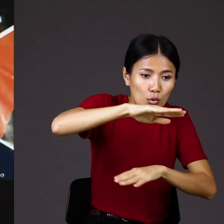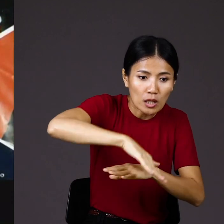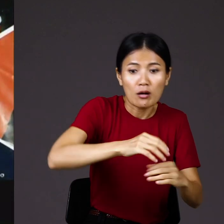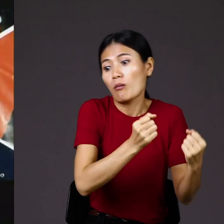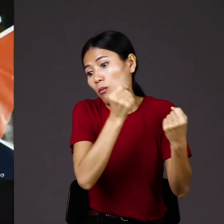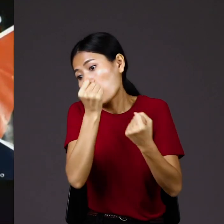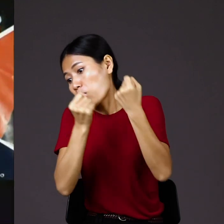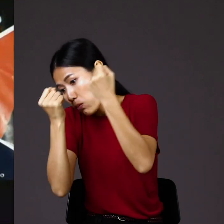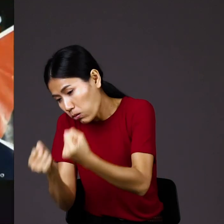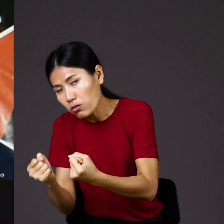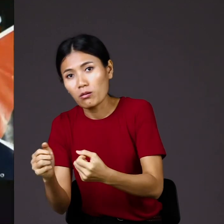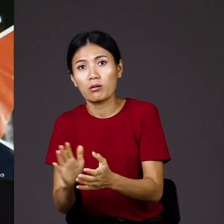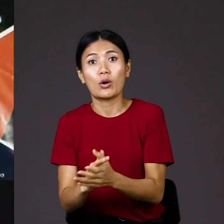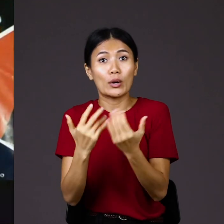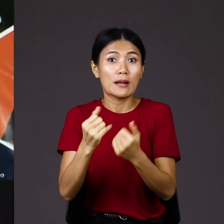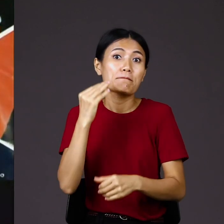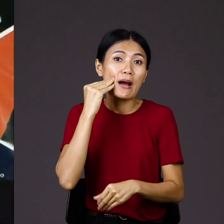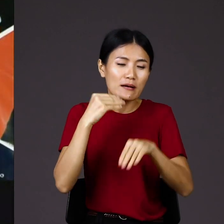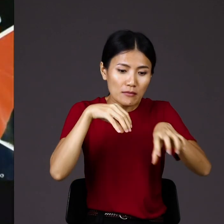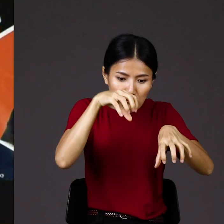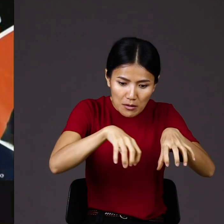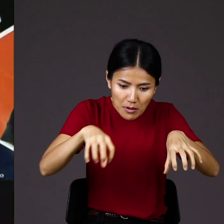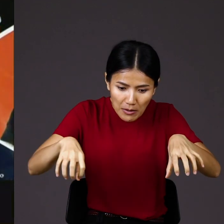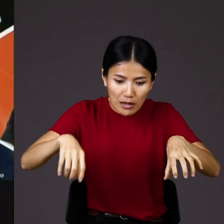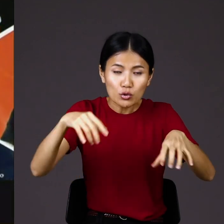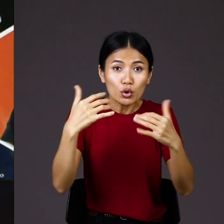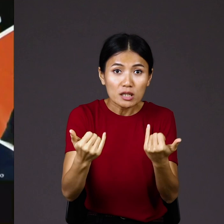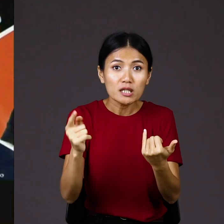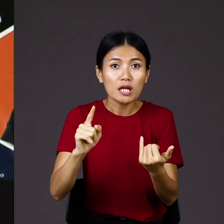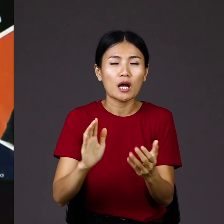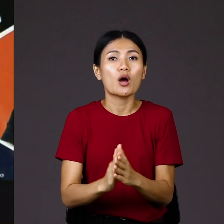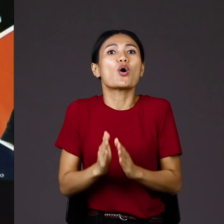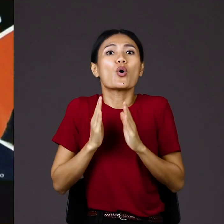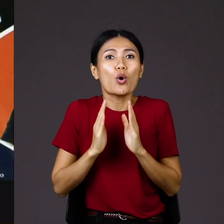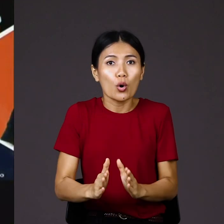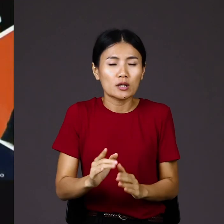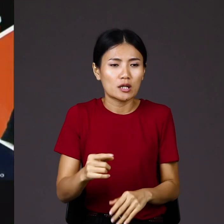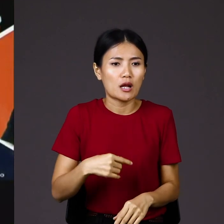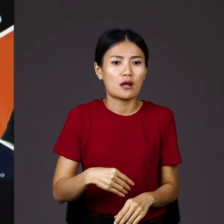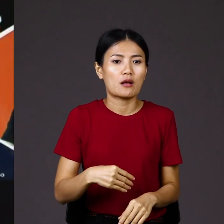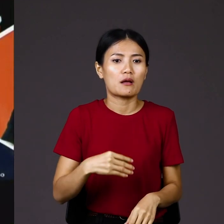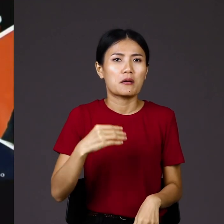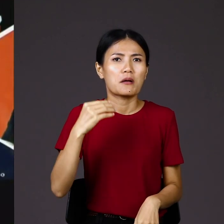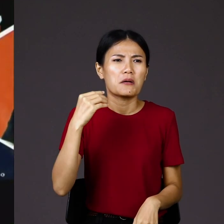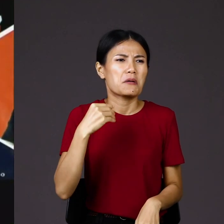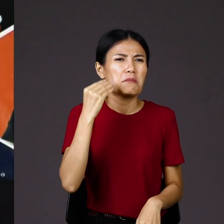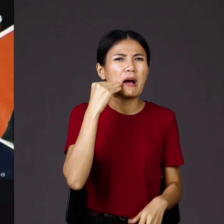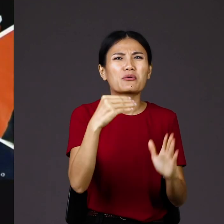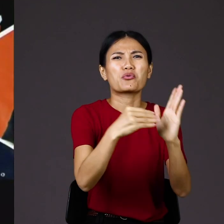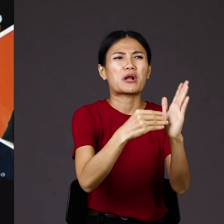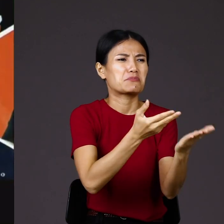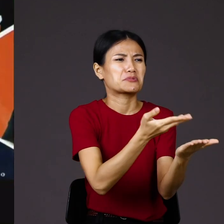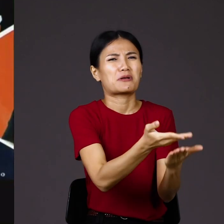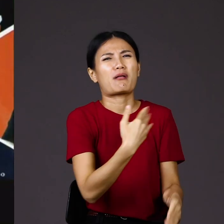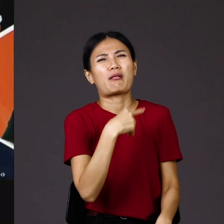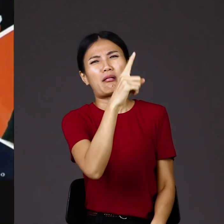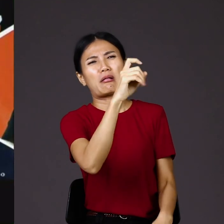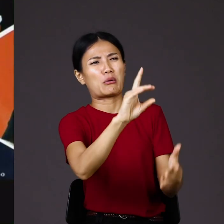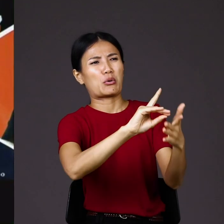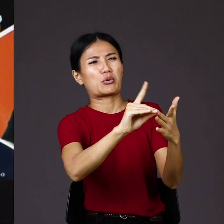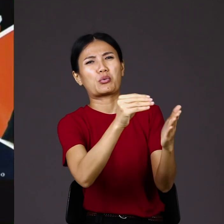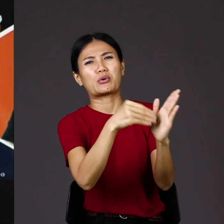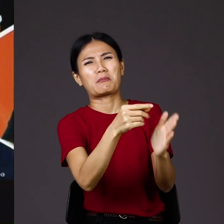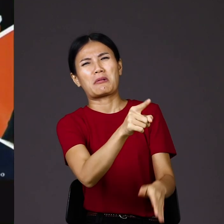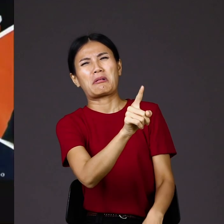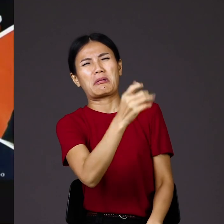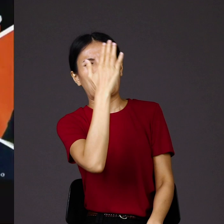นเต็มไปหมดเนี่ยคือกลุ่มชนชั้นกลางและชนชั้นกลางระดับล่างที่ไม่สามารถซื้อบ้านในกรุงเท